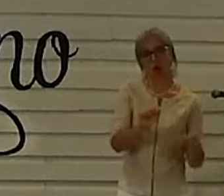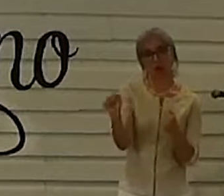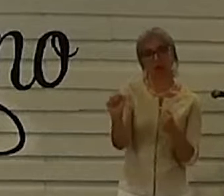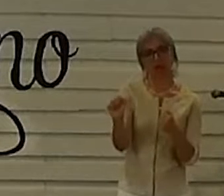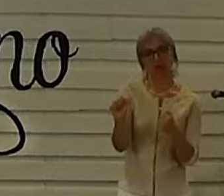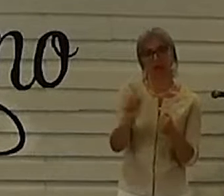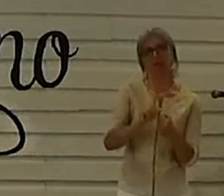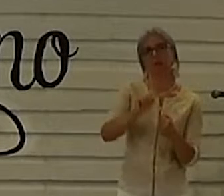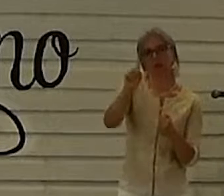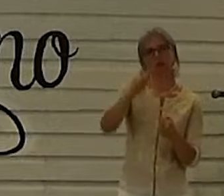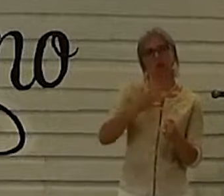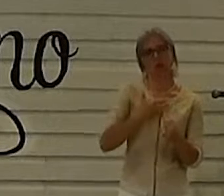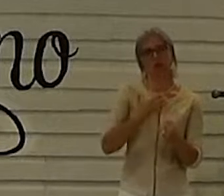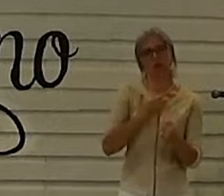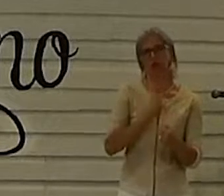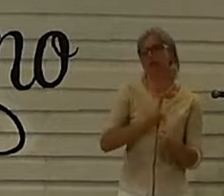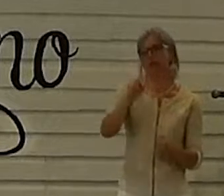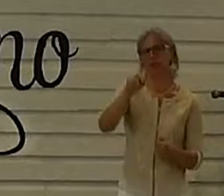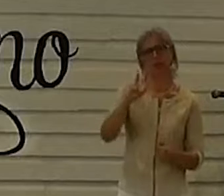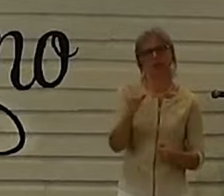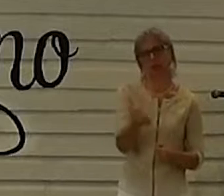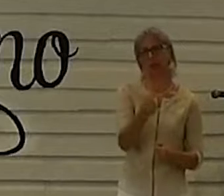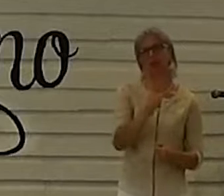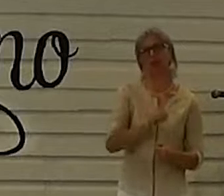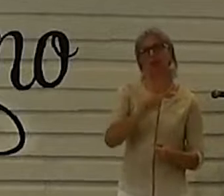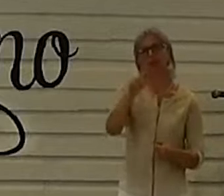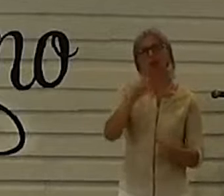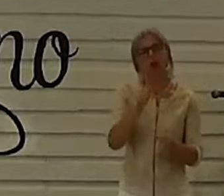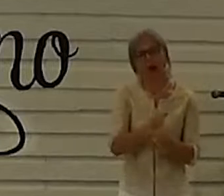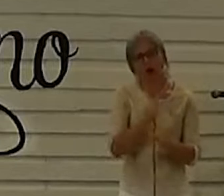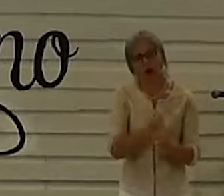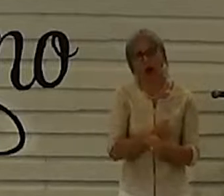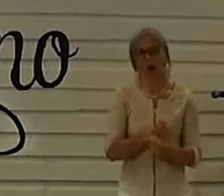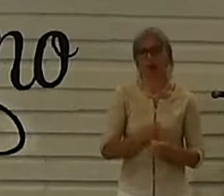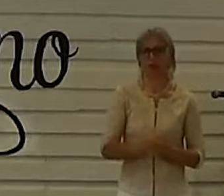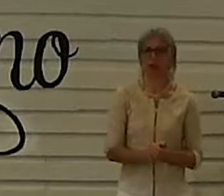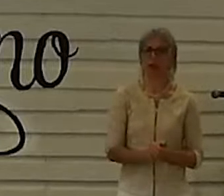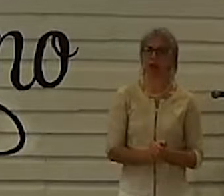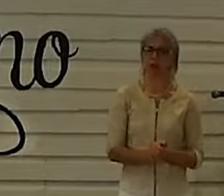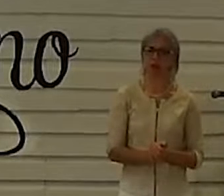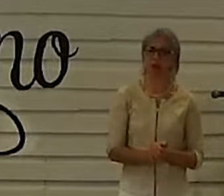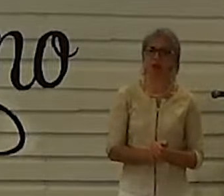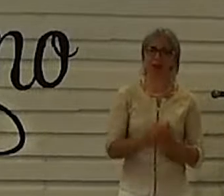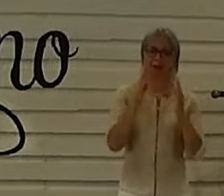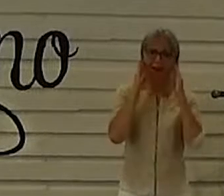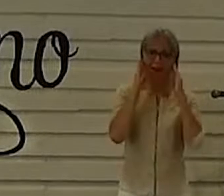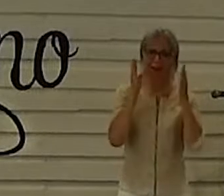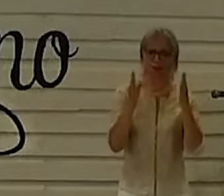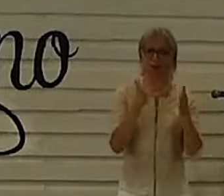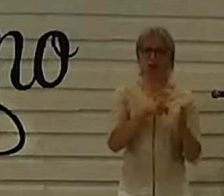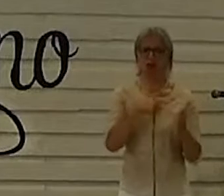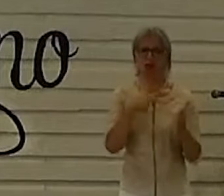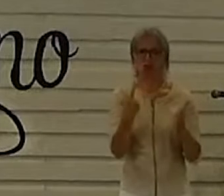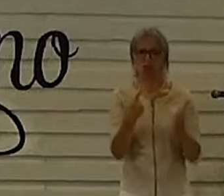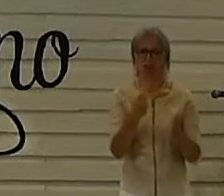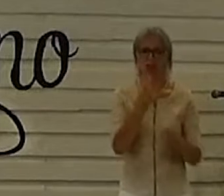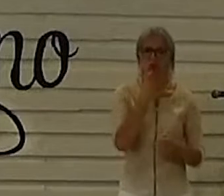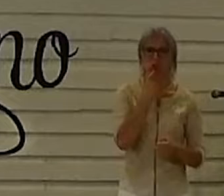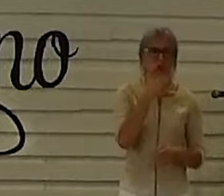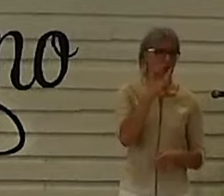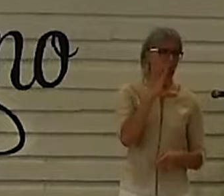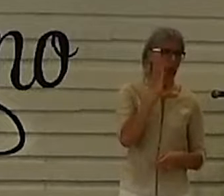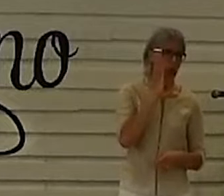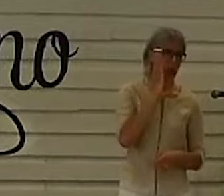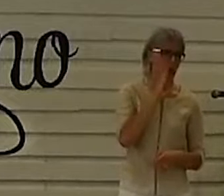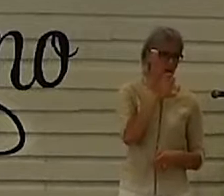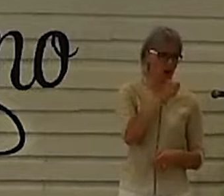è Lui che salva. Se no, altrimenti la nostra attenzione noi la mettiamo sull'uomo, e mettendola sull'uomo